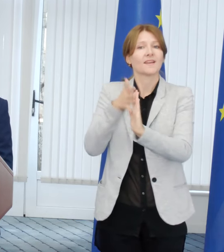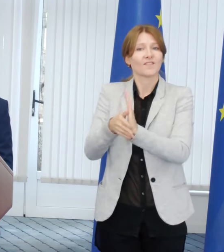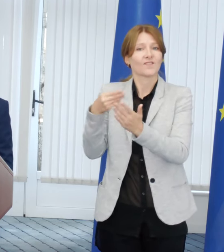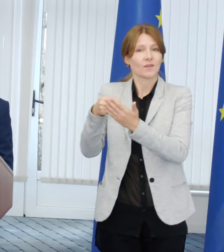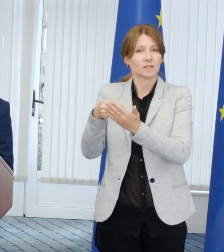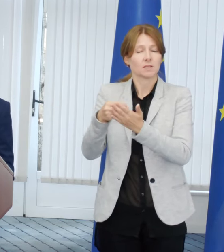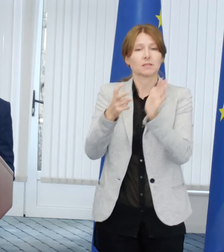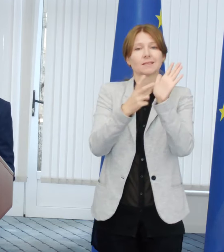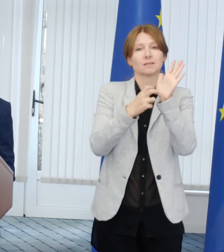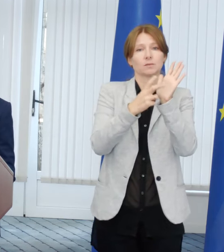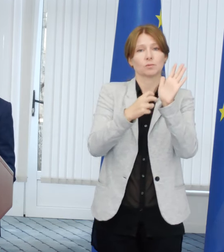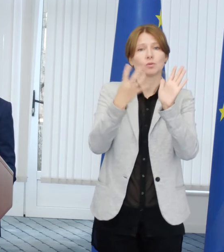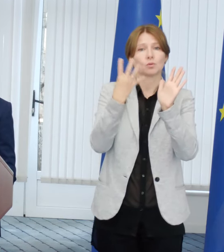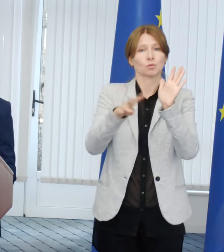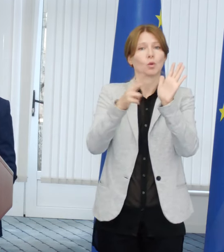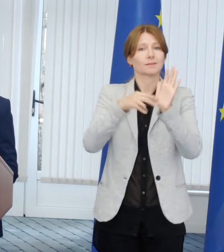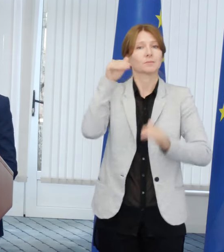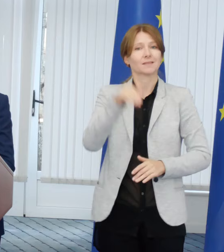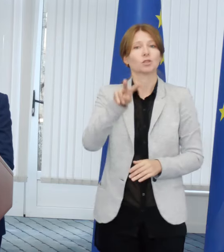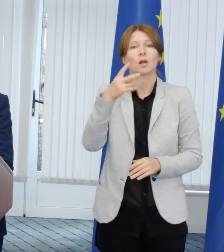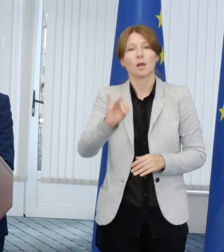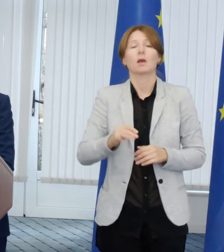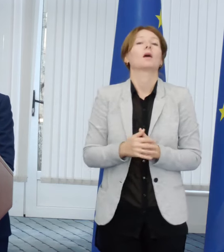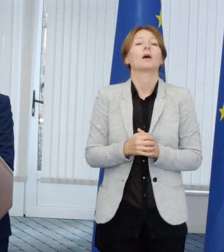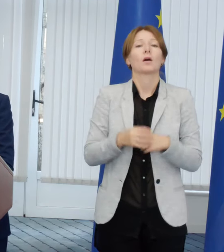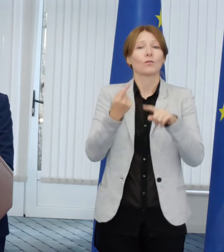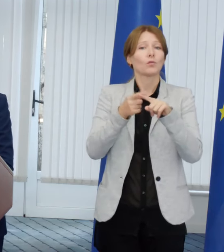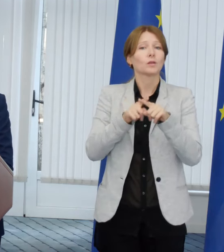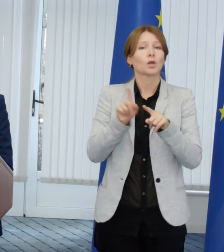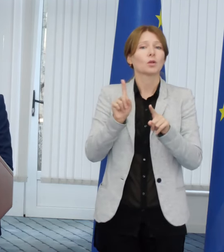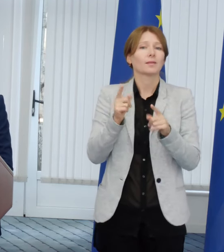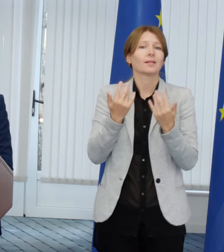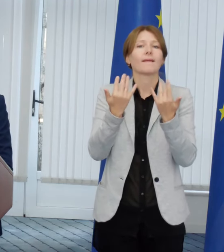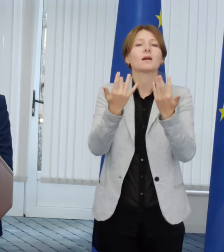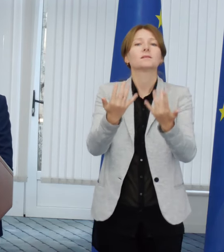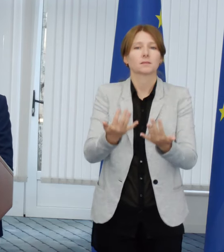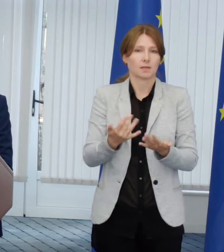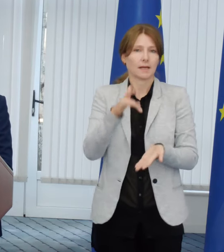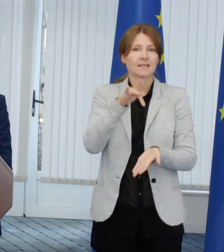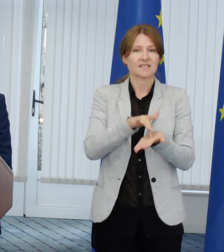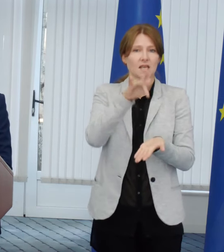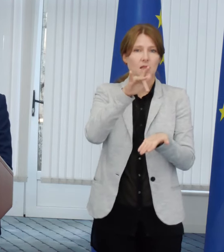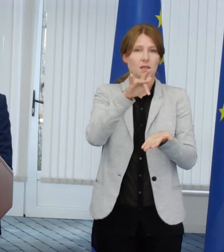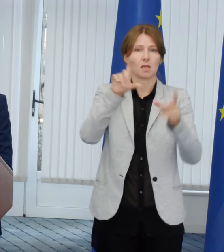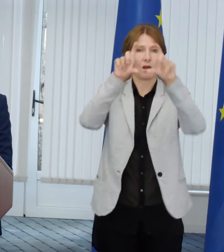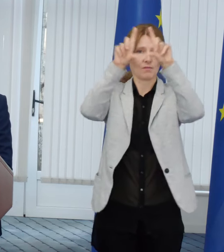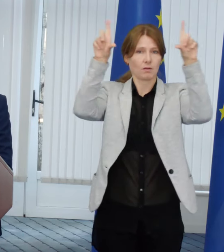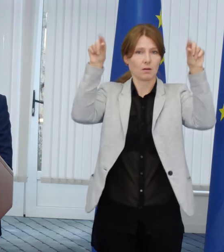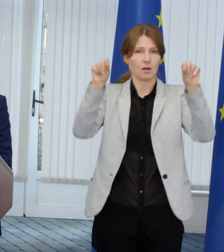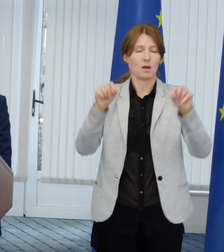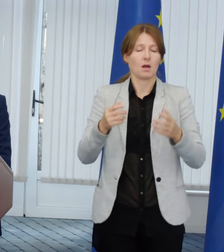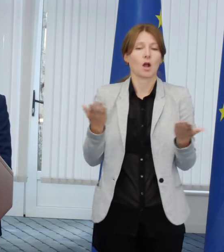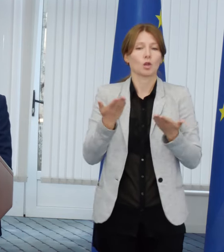de 747.000 lei. Acestea sunt doar câteva din centrele care